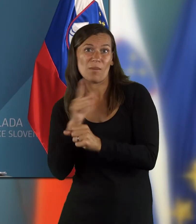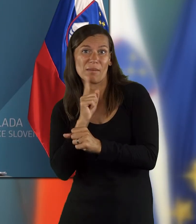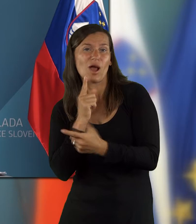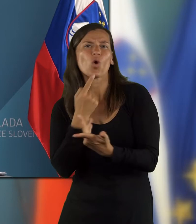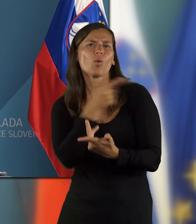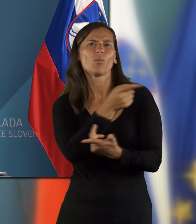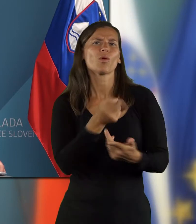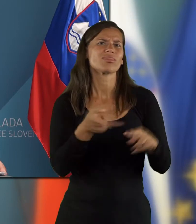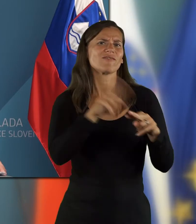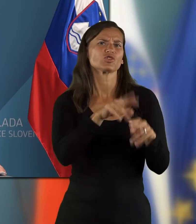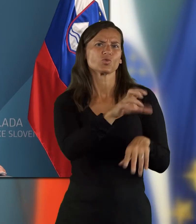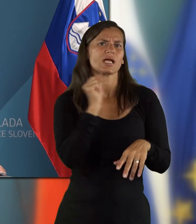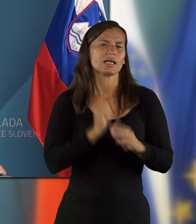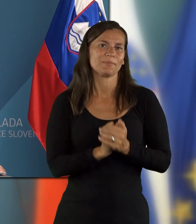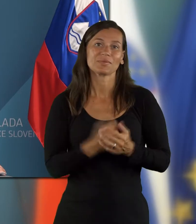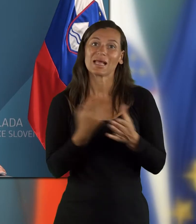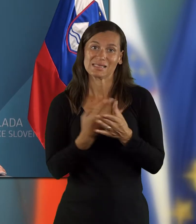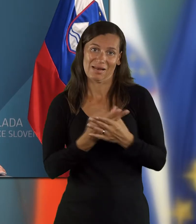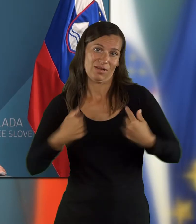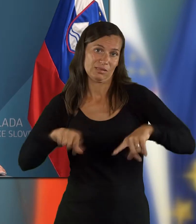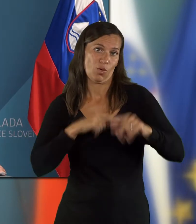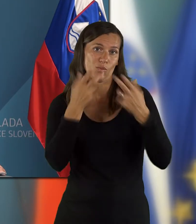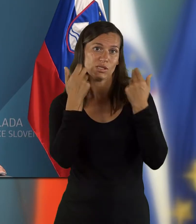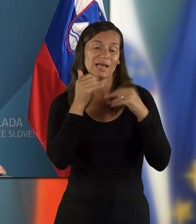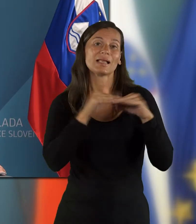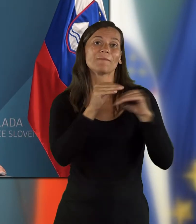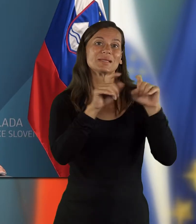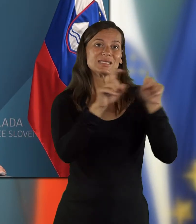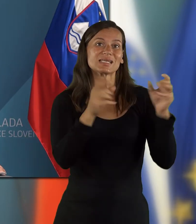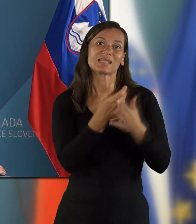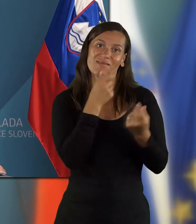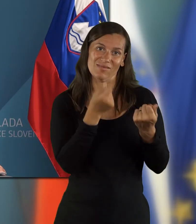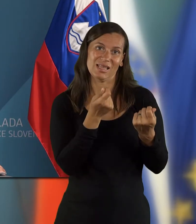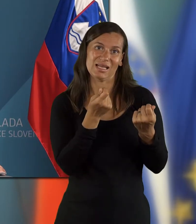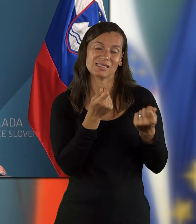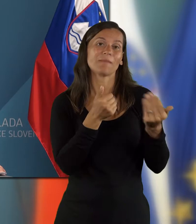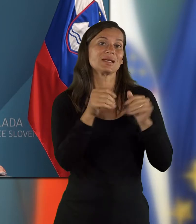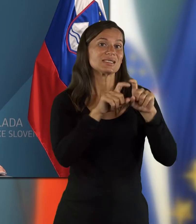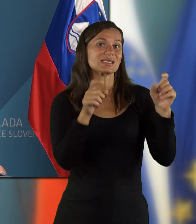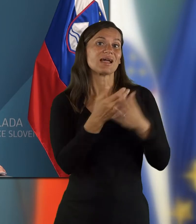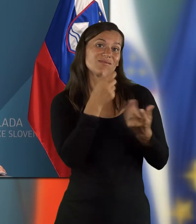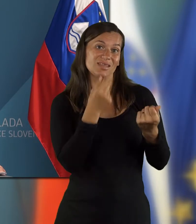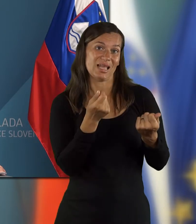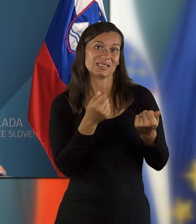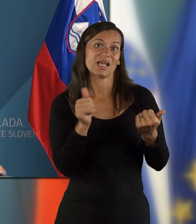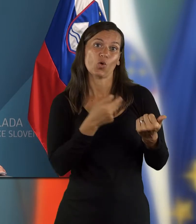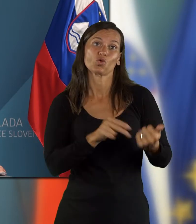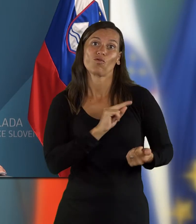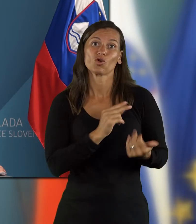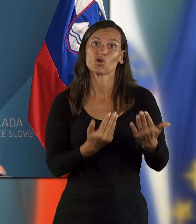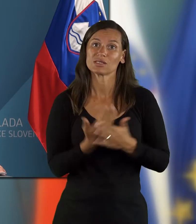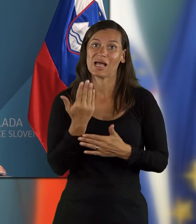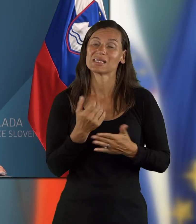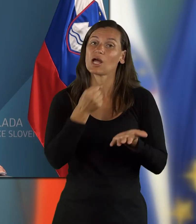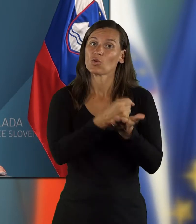premalo, komu ste torej največ vzeli? Rezerve smo poiskali na Ministrstvo za finance. Ministrstvo za finance